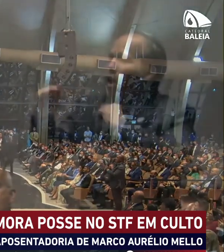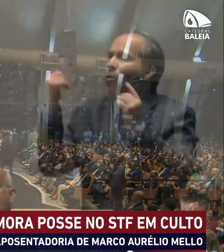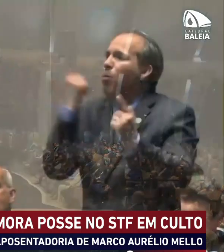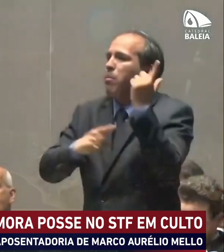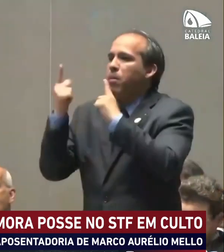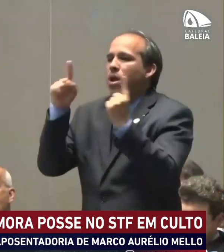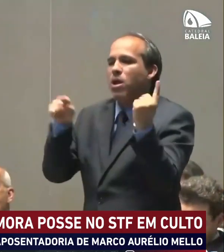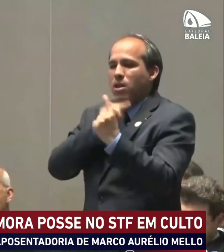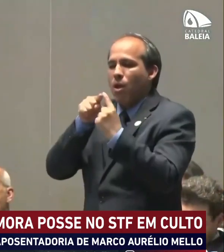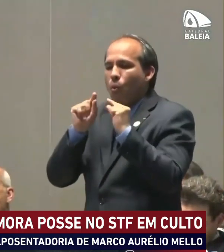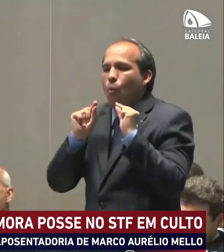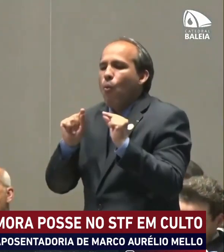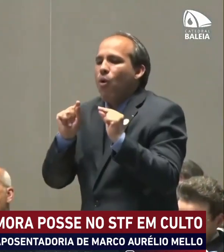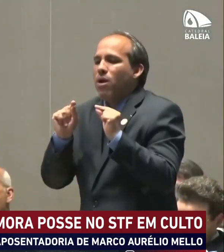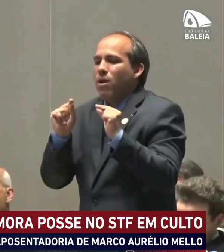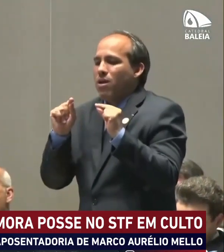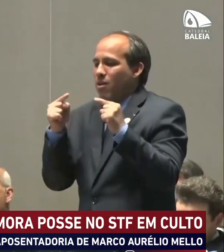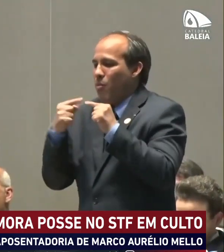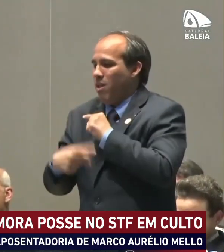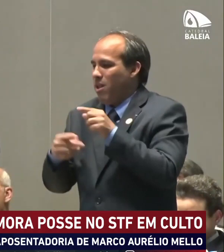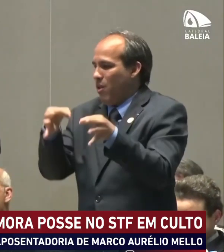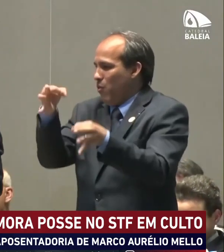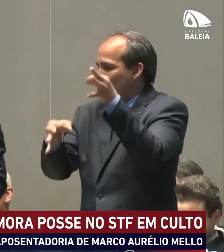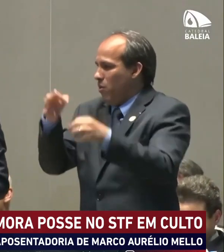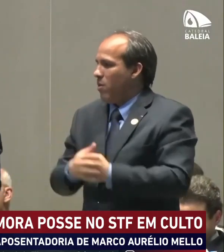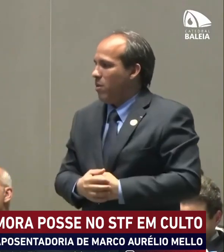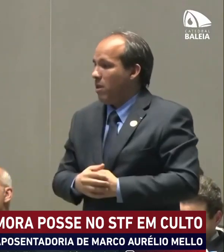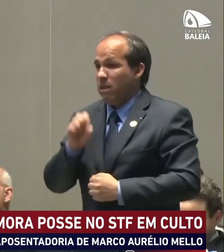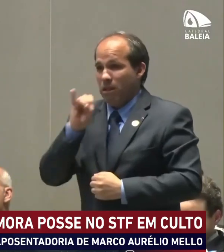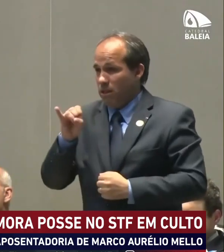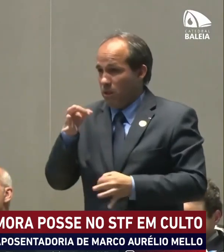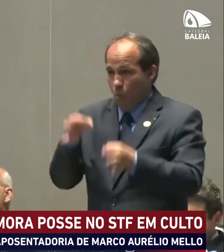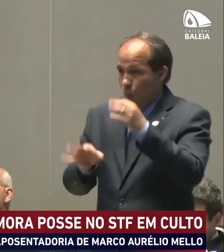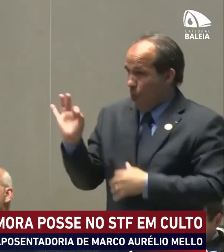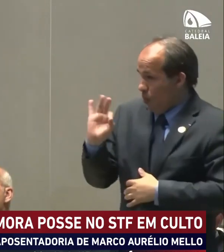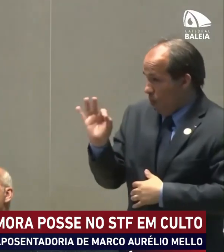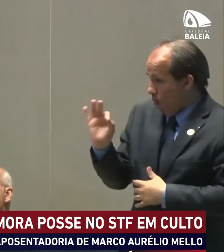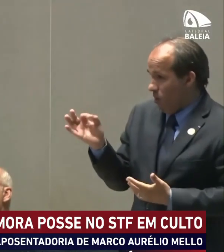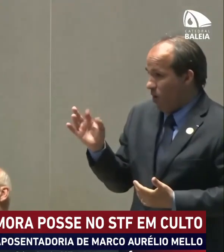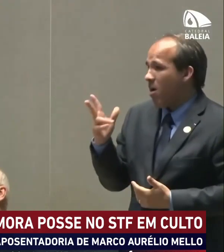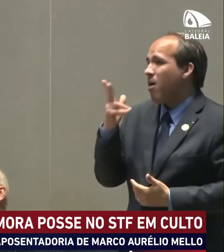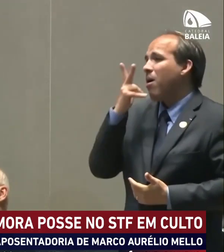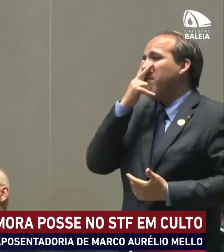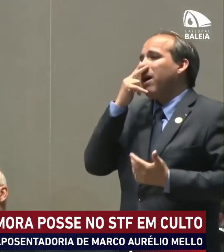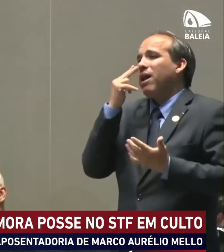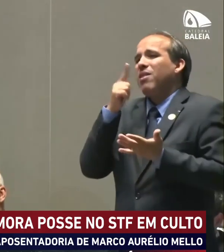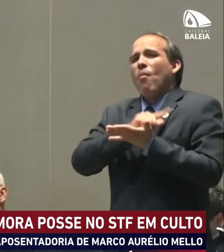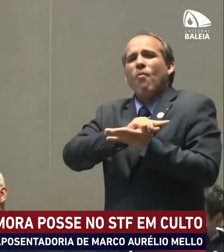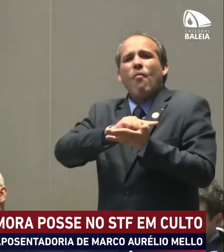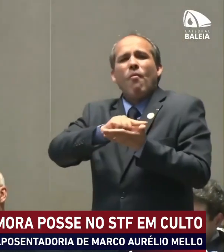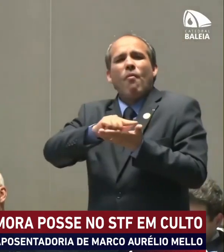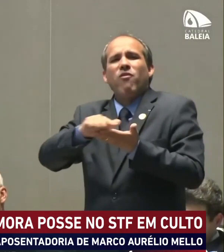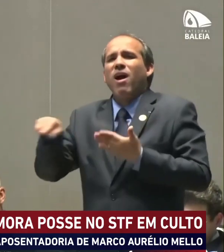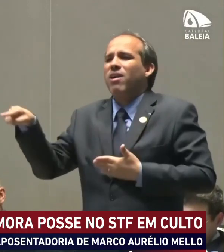reconhece a justiça como valor supremo da democracia. Sem a justiça, haveria um vazio de